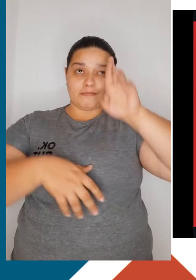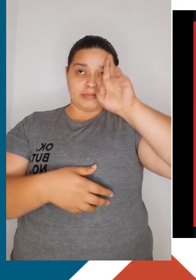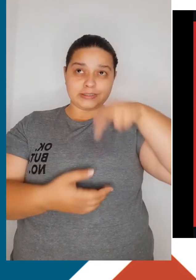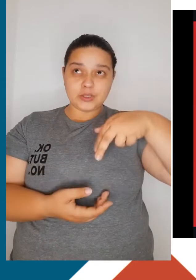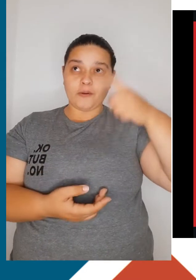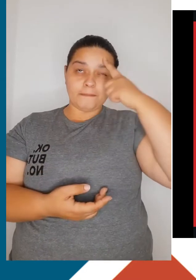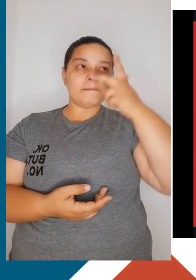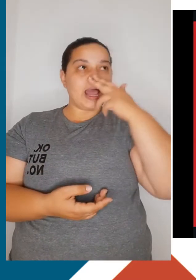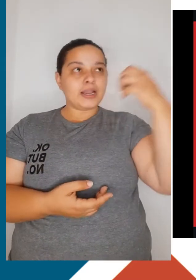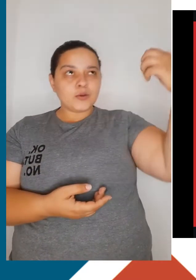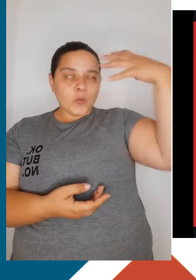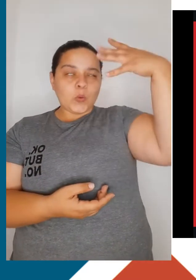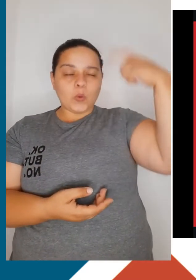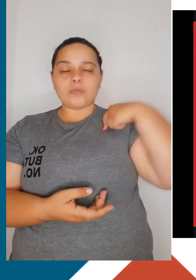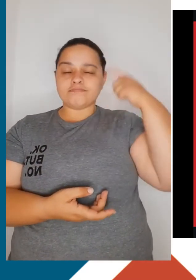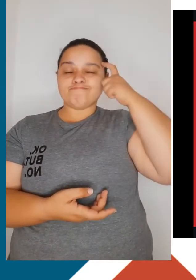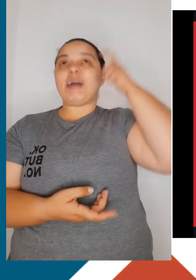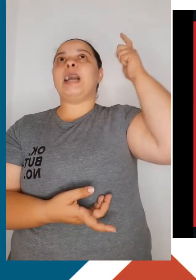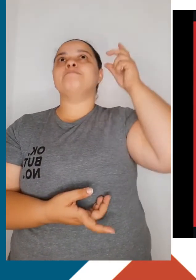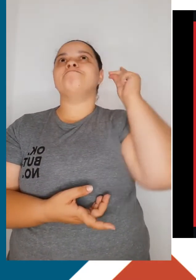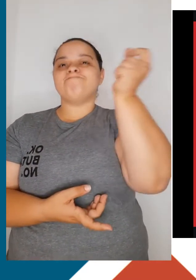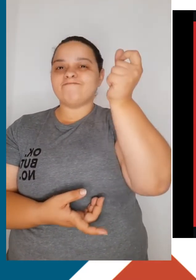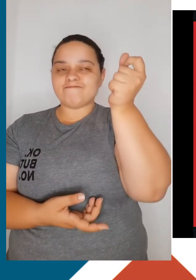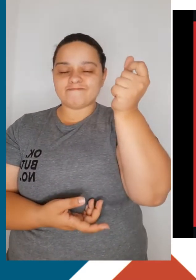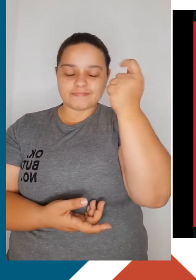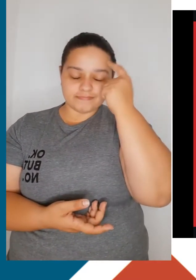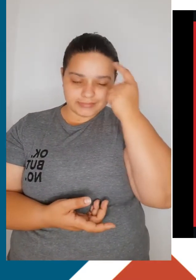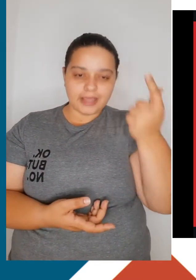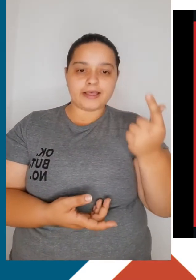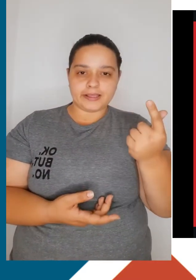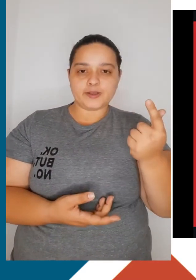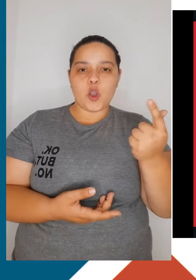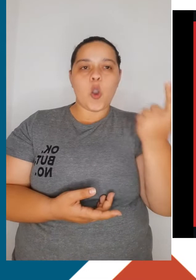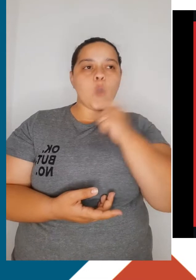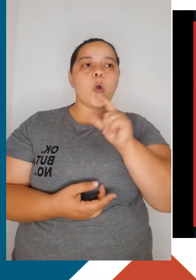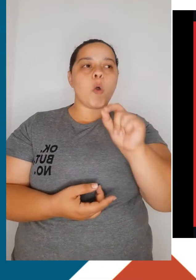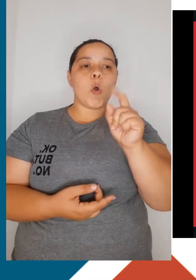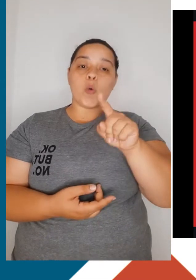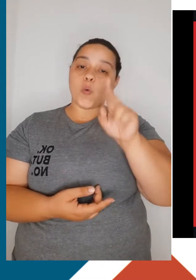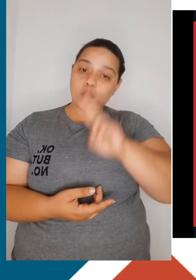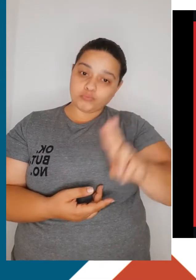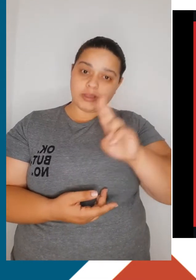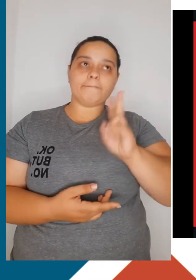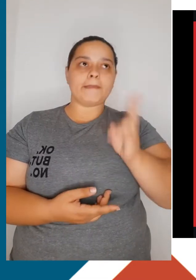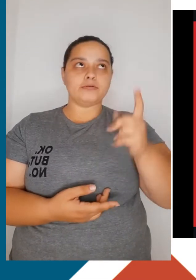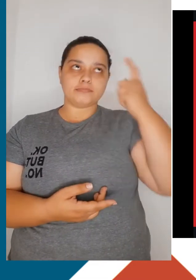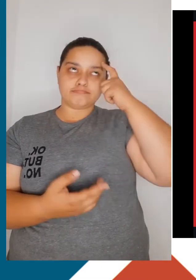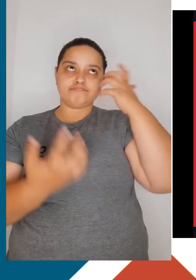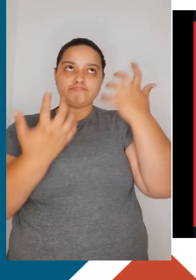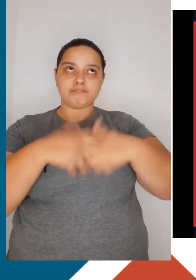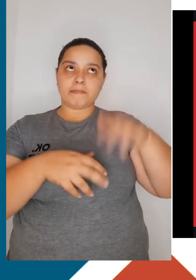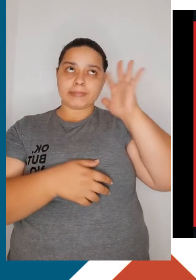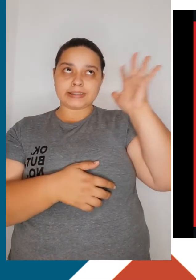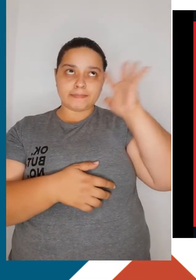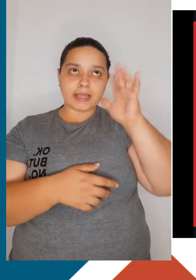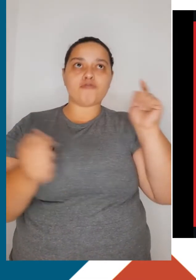vai iluminar, que vai te trazer para o conhecimento, para que você possa usar a sua razão, o seu pensamento,